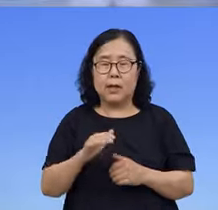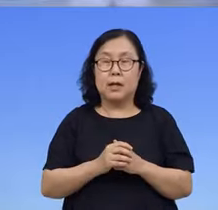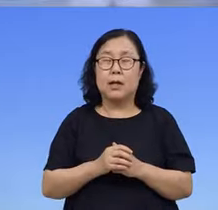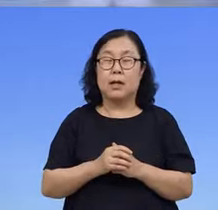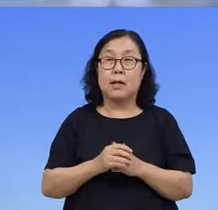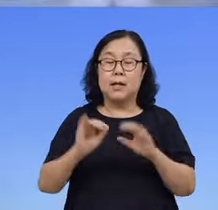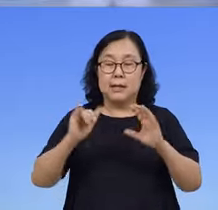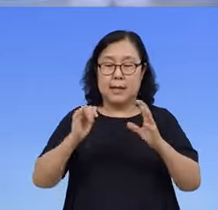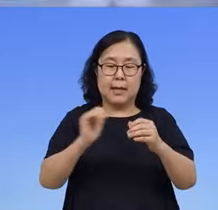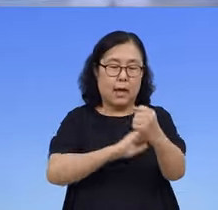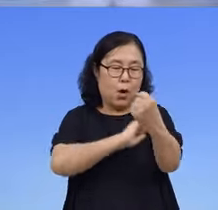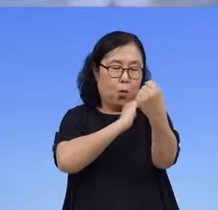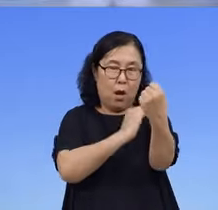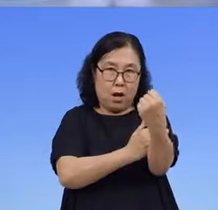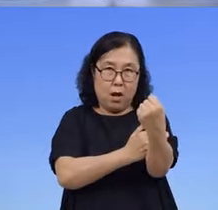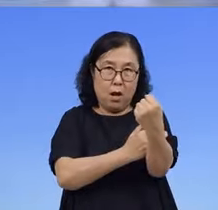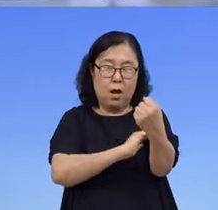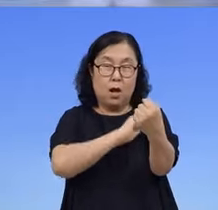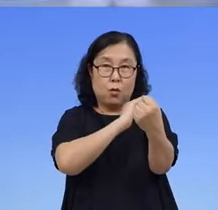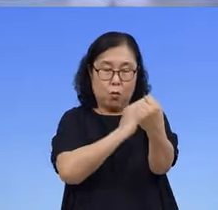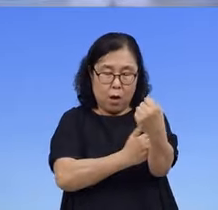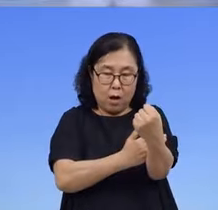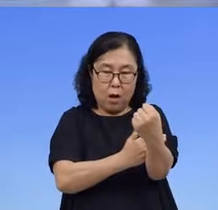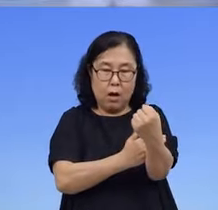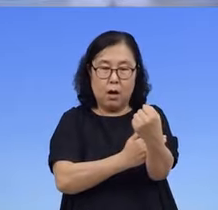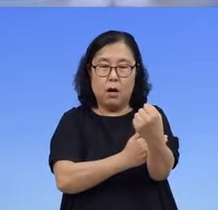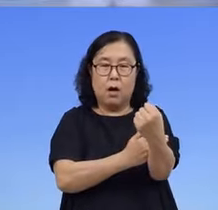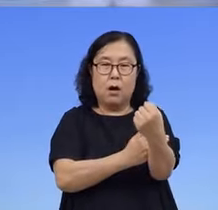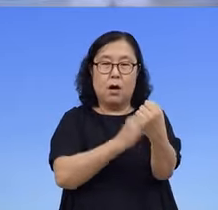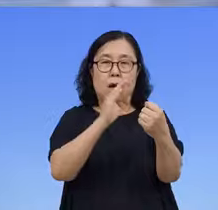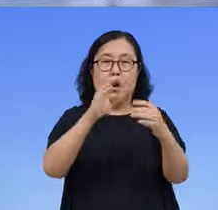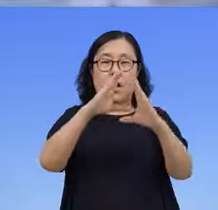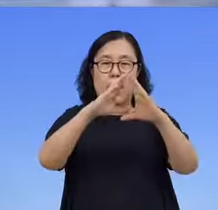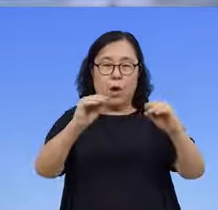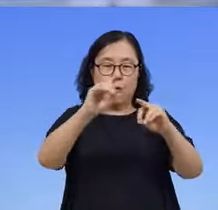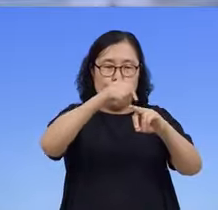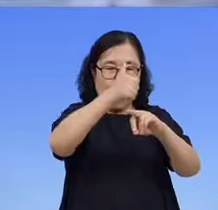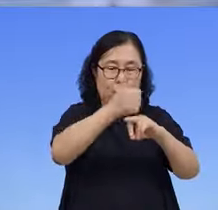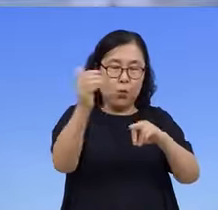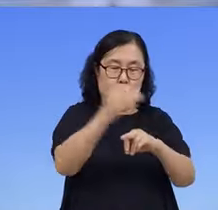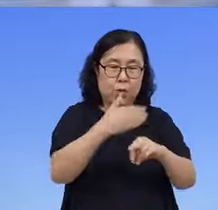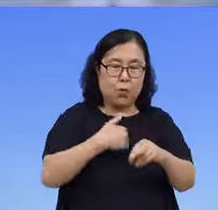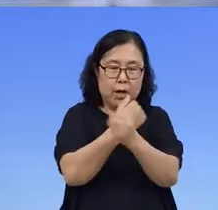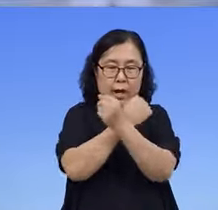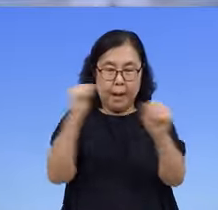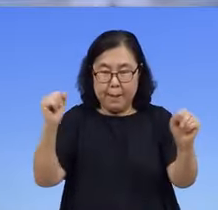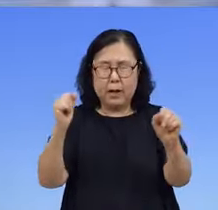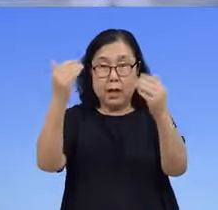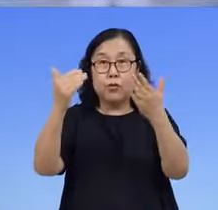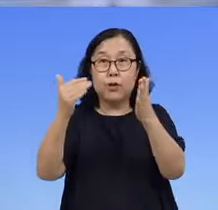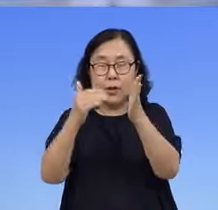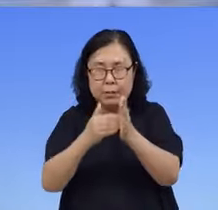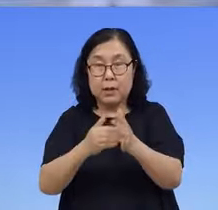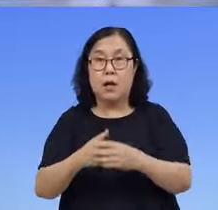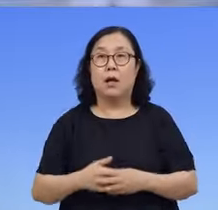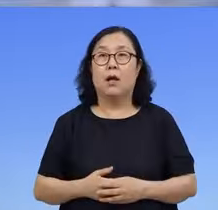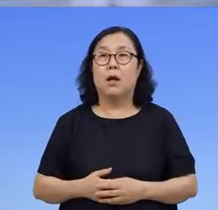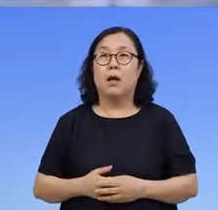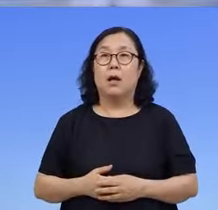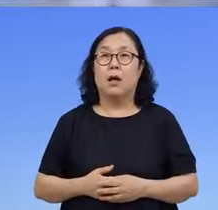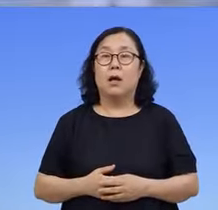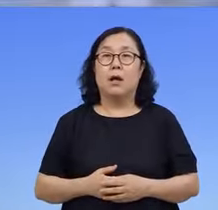우리를 착취하는 세상의 권력으로 상징되는 그 악한 바로왕으로부터 우리를 해방시켜 주신 하나님, 그리고